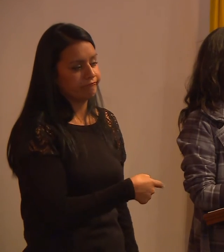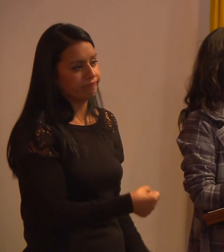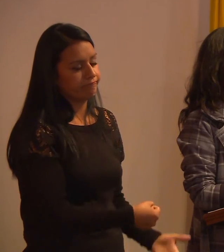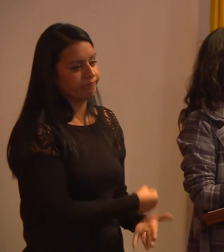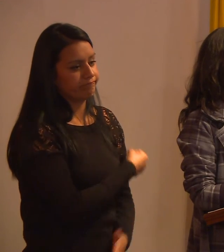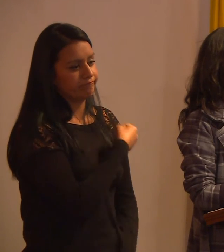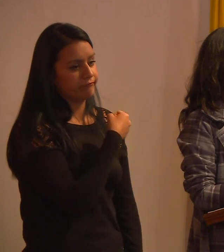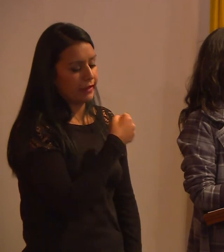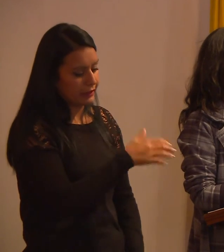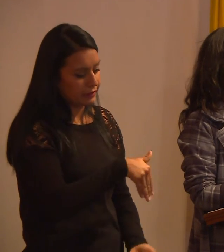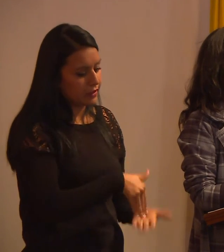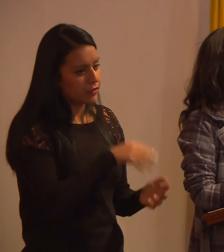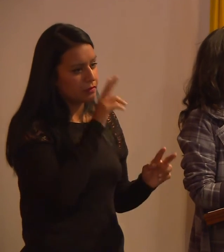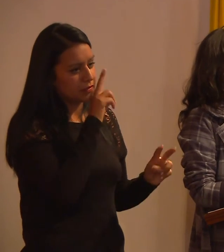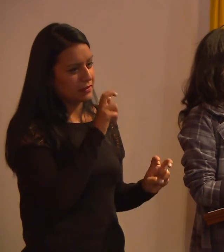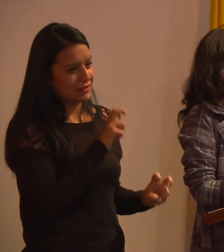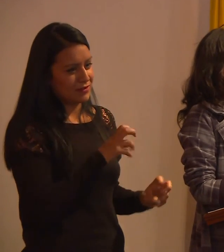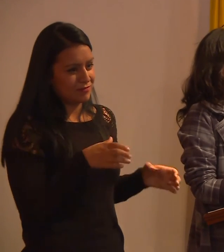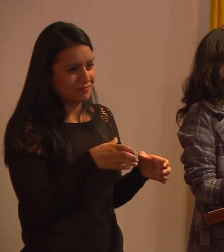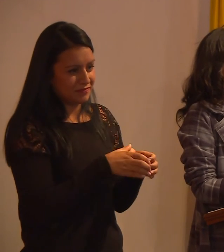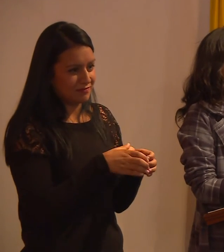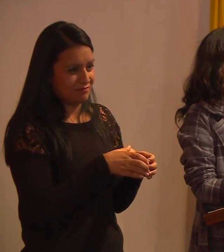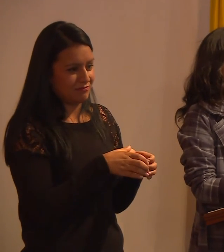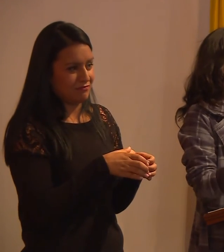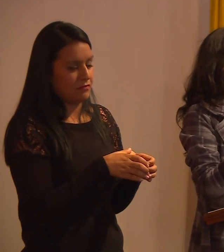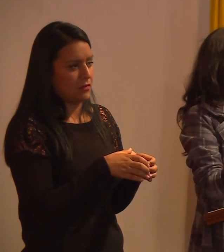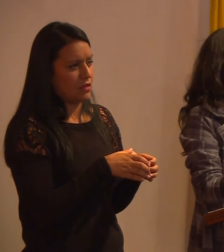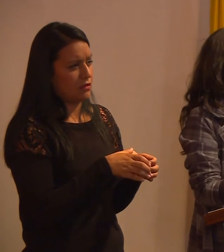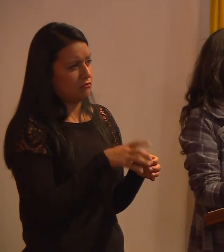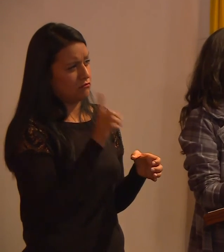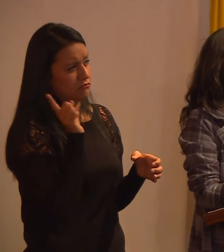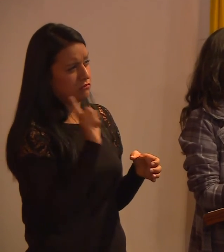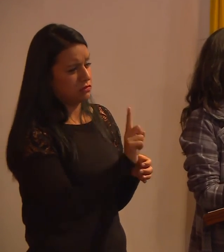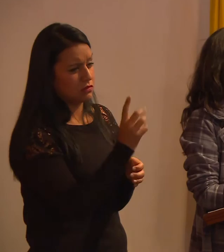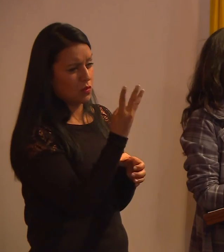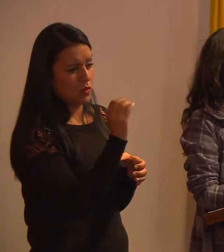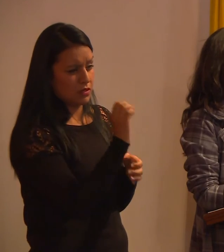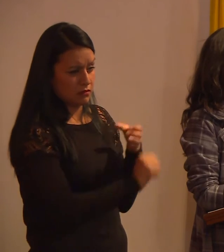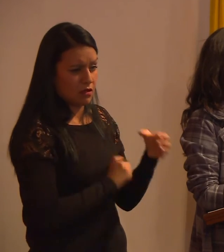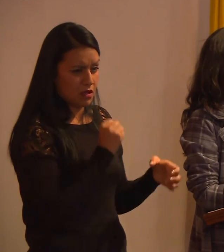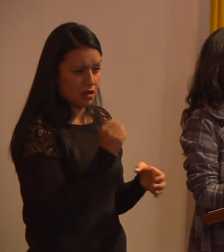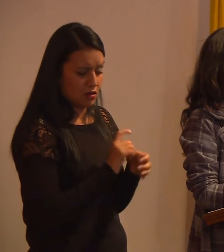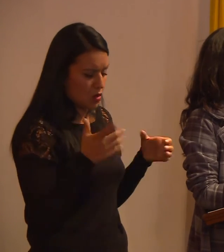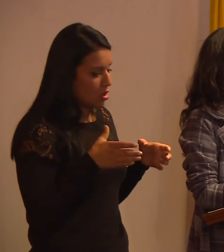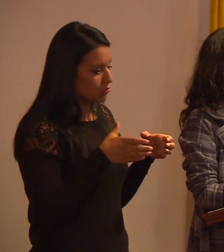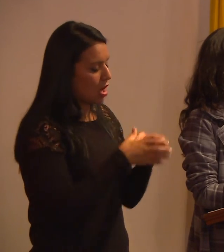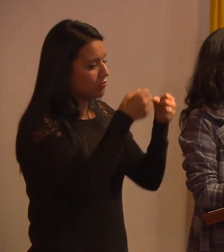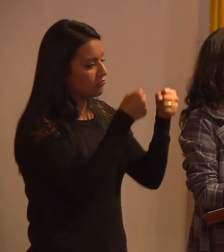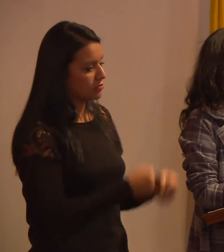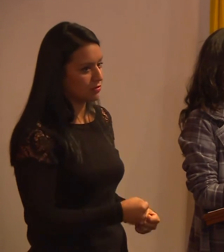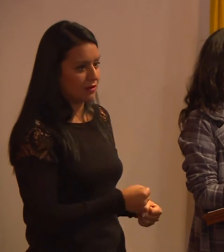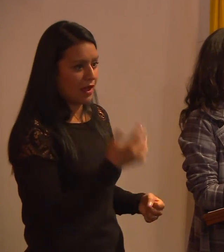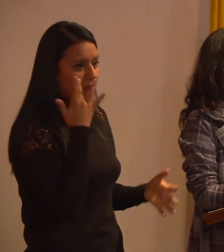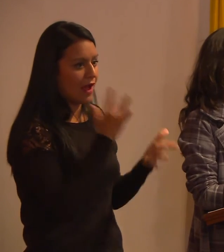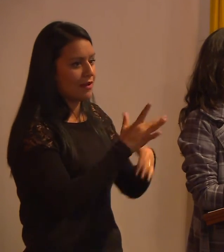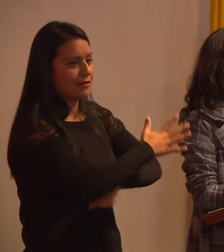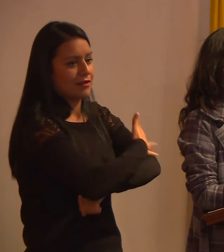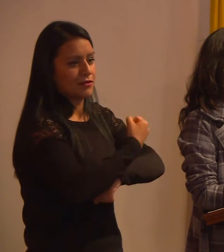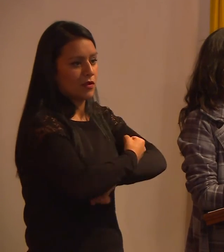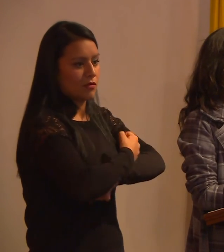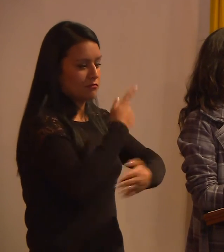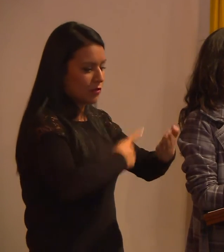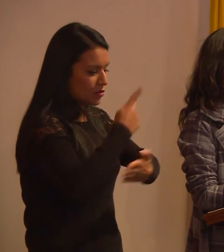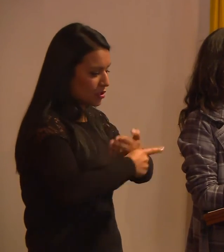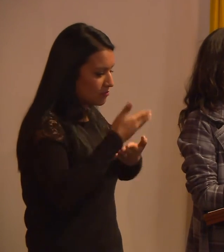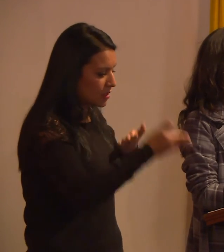infortunadamente, el Centro de Investigaciones, que lleva 40 años de existencia, se había constituido en una unidad de gestión de los